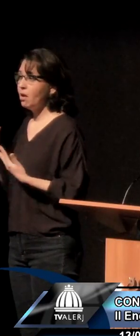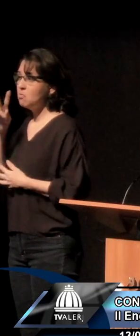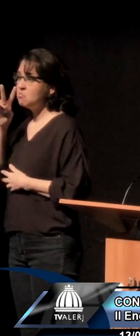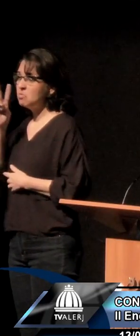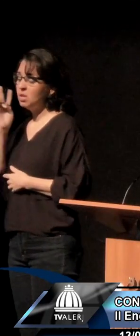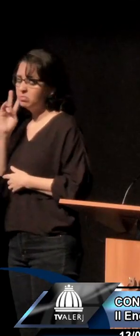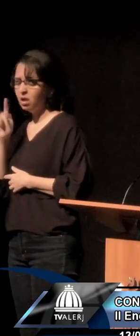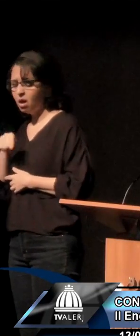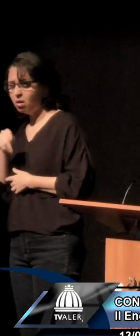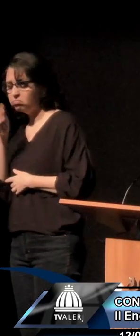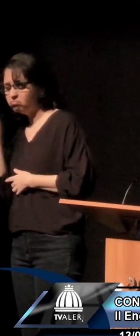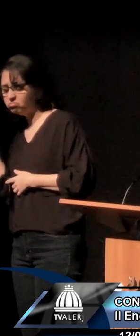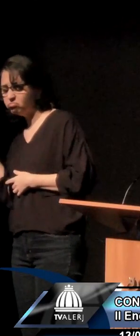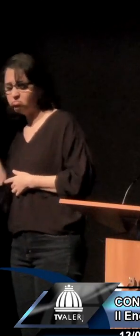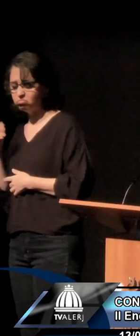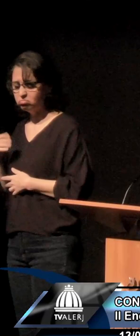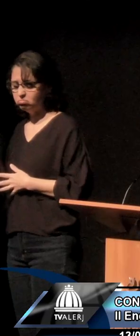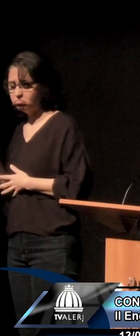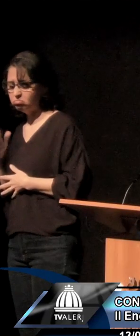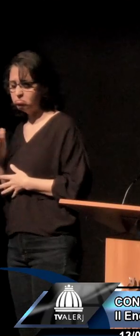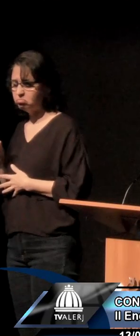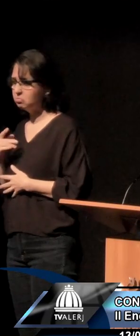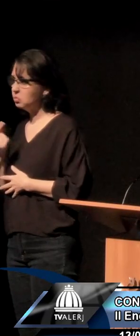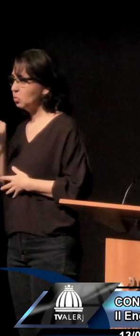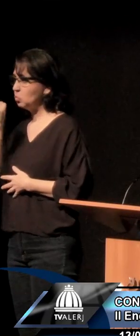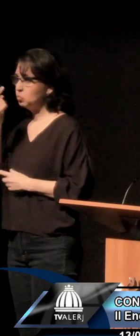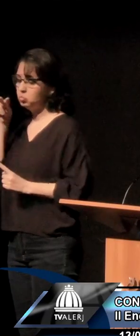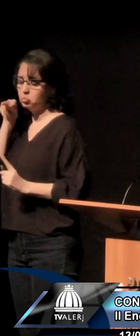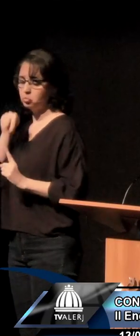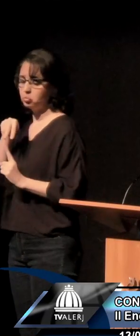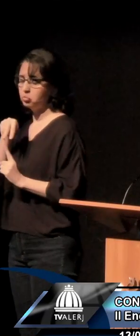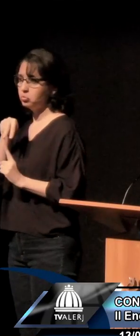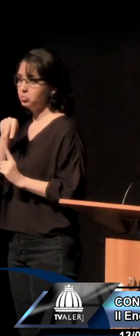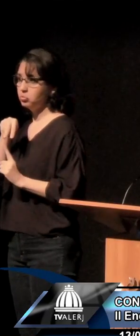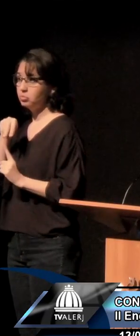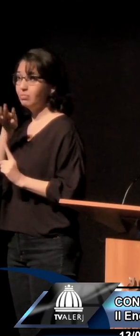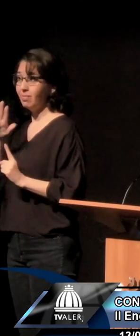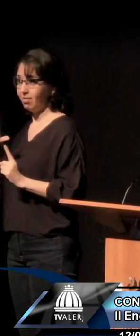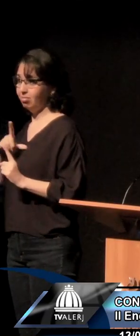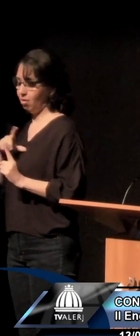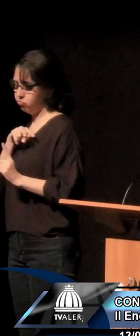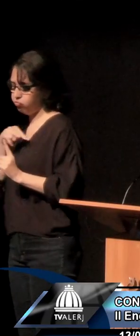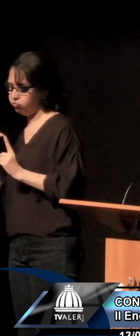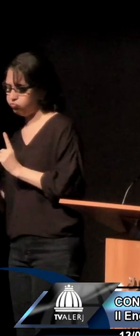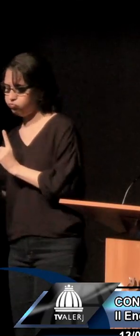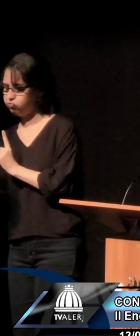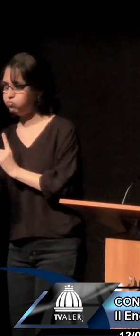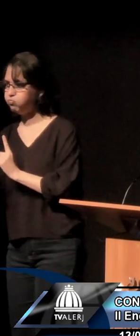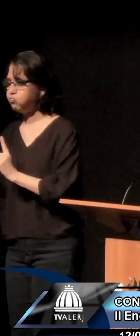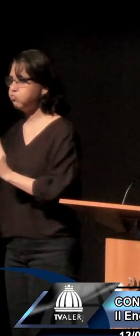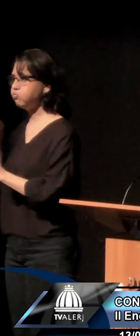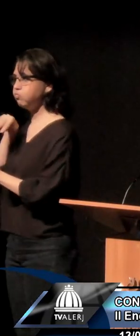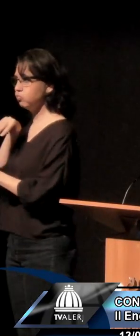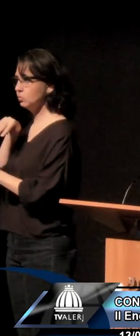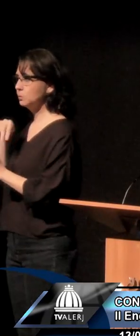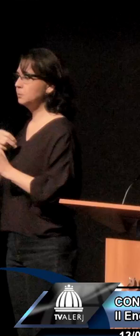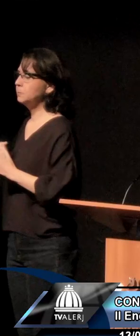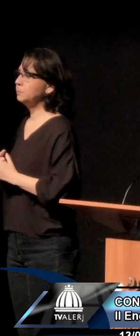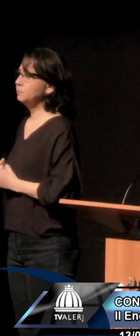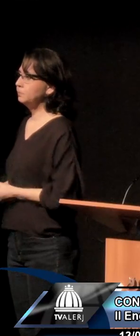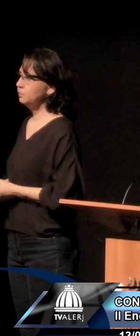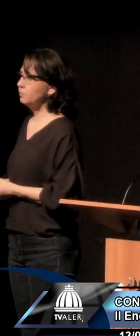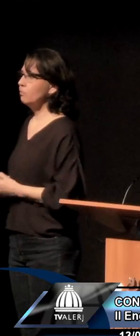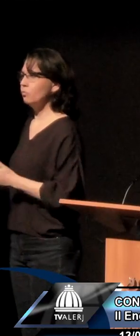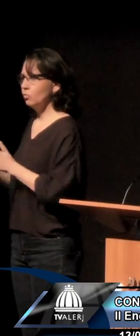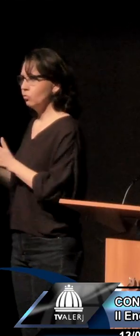você olhar para alimentação somente por um foco e até pouco tempo atrás vou dizer assim Senão ainda a gente ainda